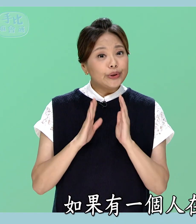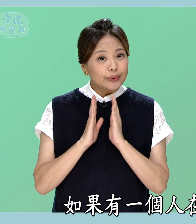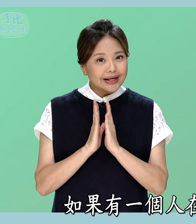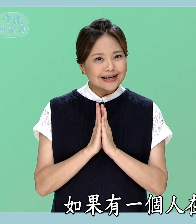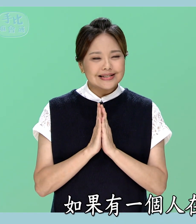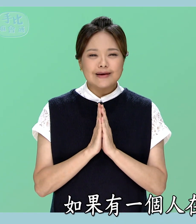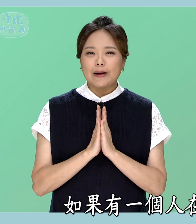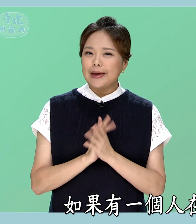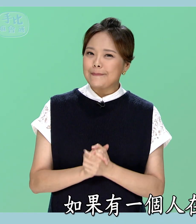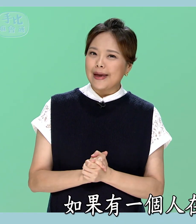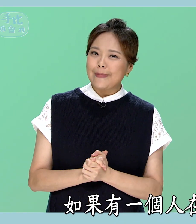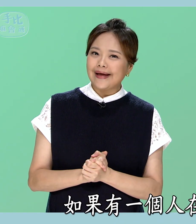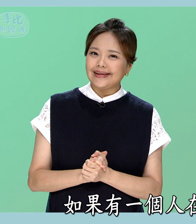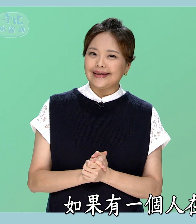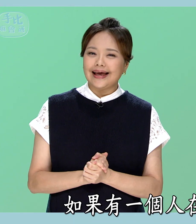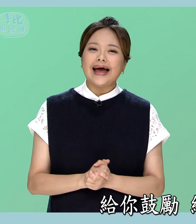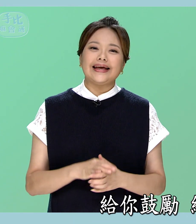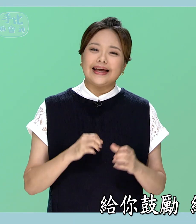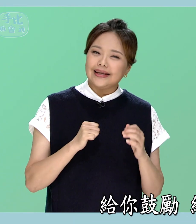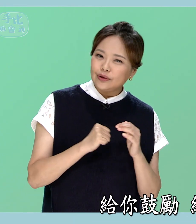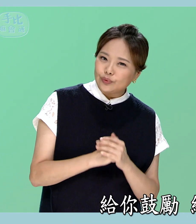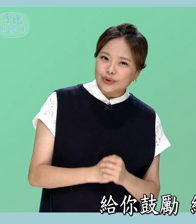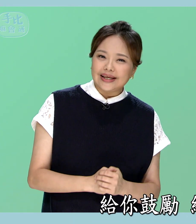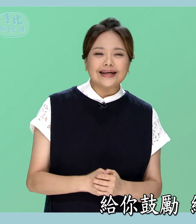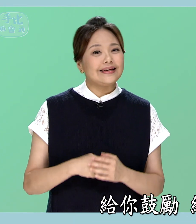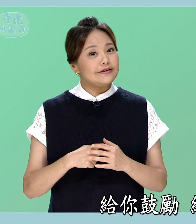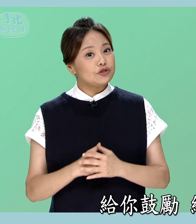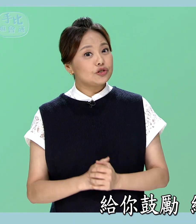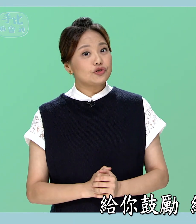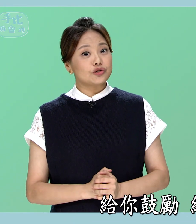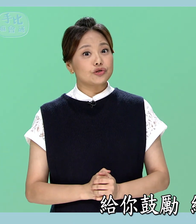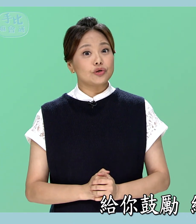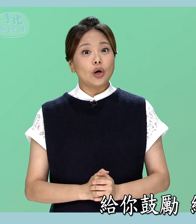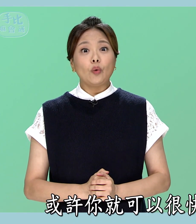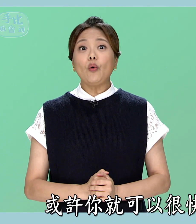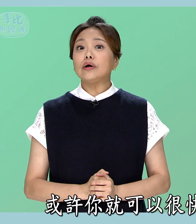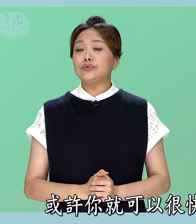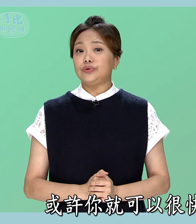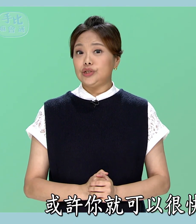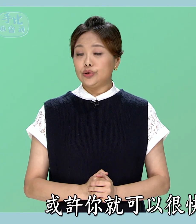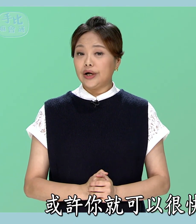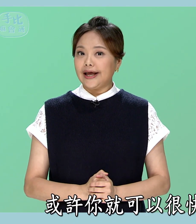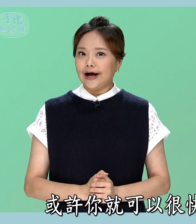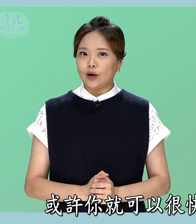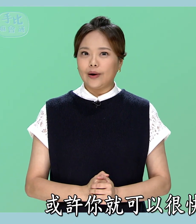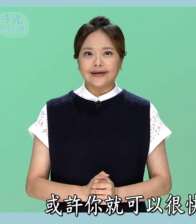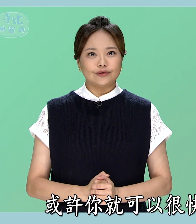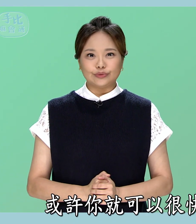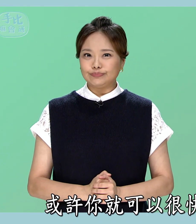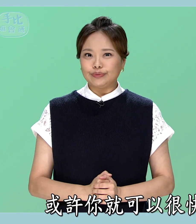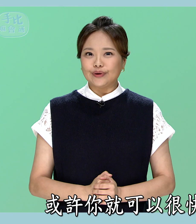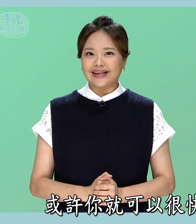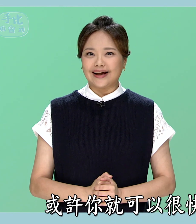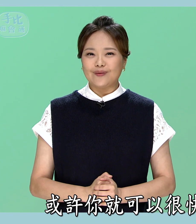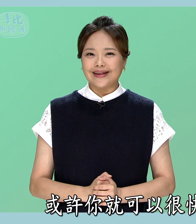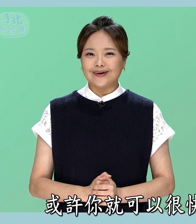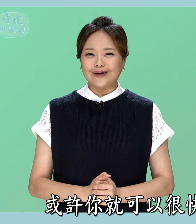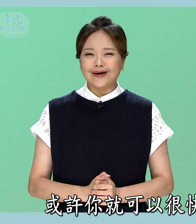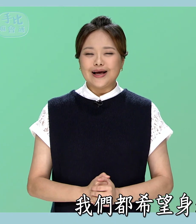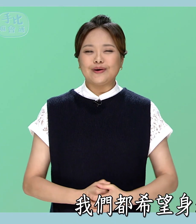一个人在旁边陪伴你，给你鼓励，给你支持，或许你就可以很快的突破难关哦。我们